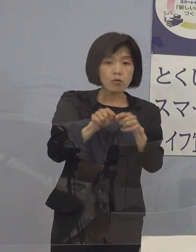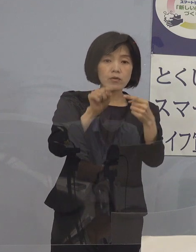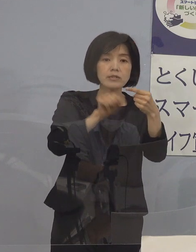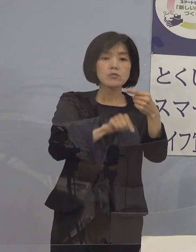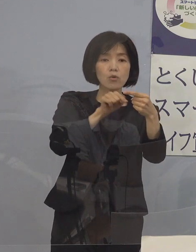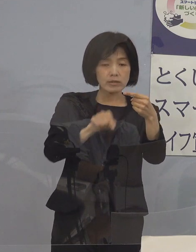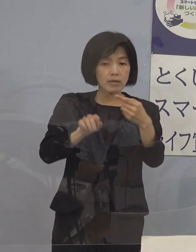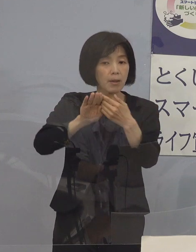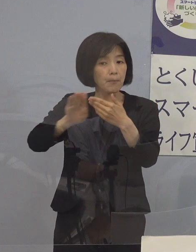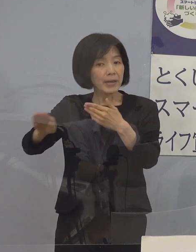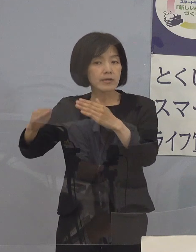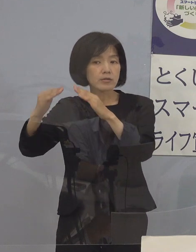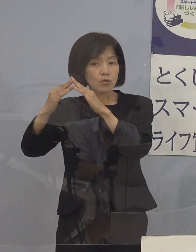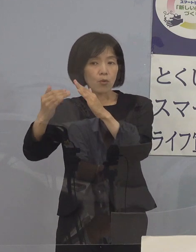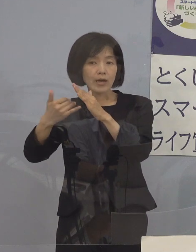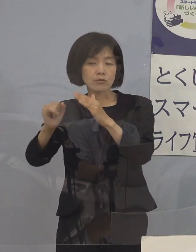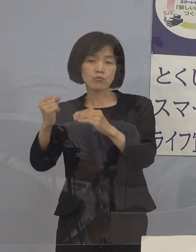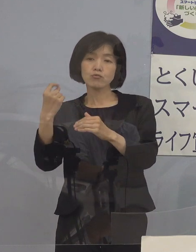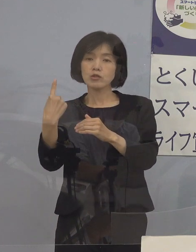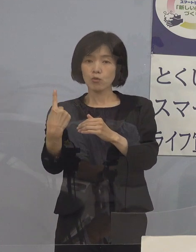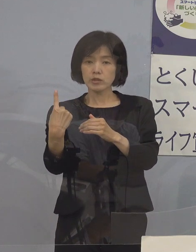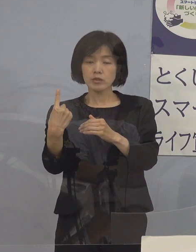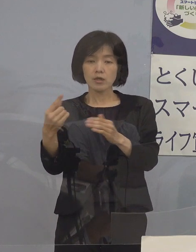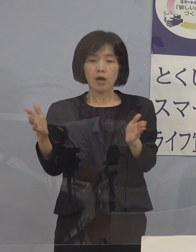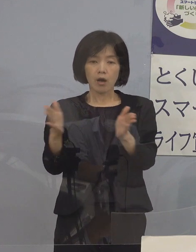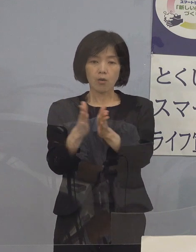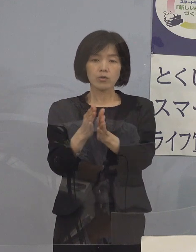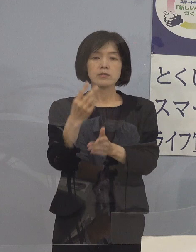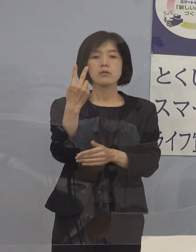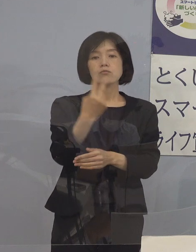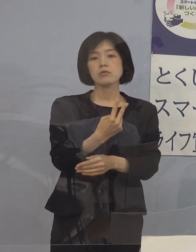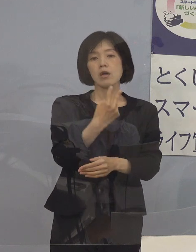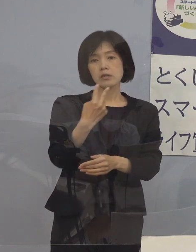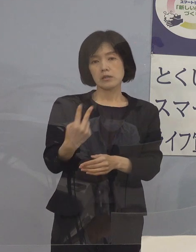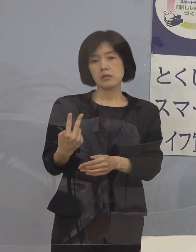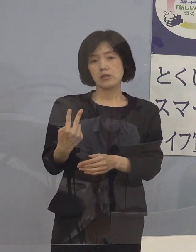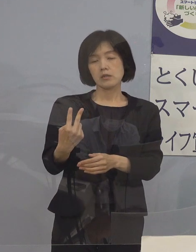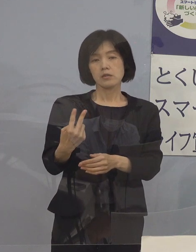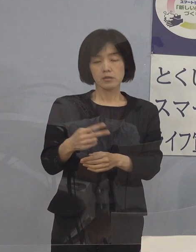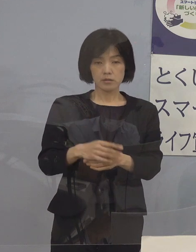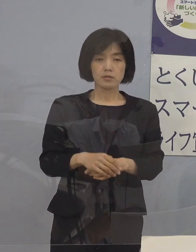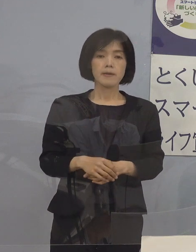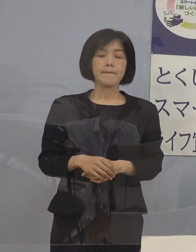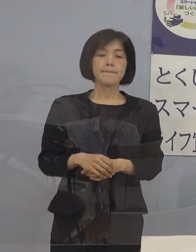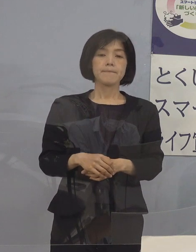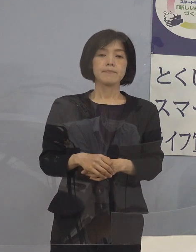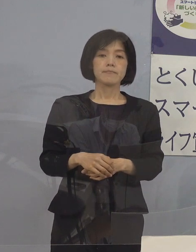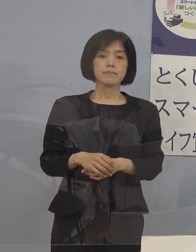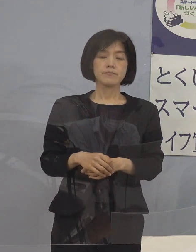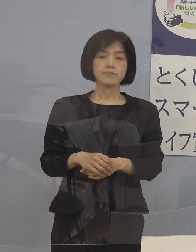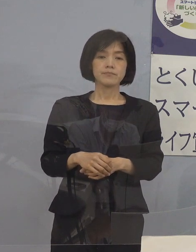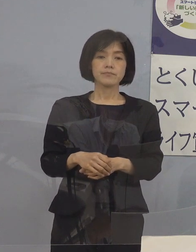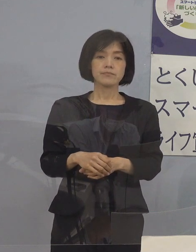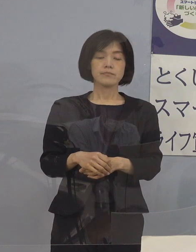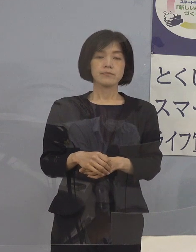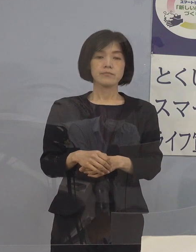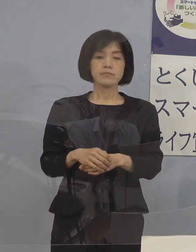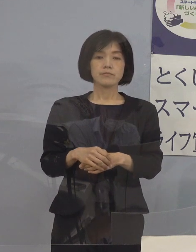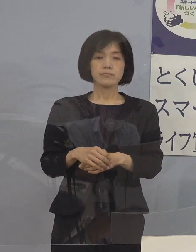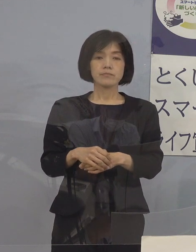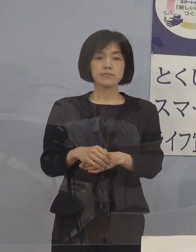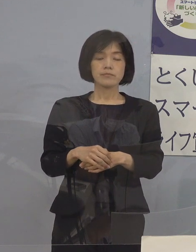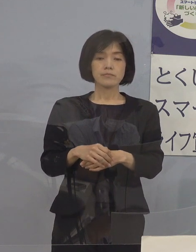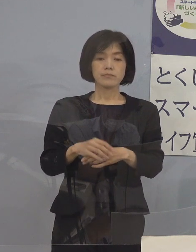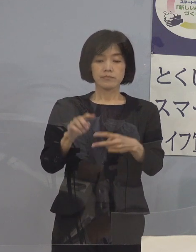名、別居のご家族1名、合わせて2名となりますが、すでに昨